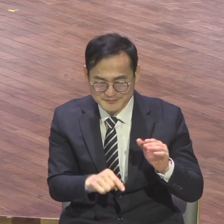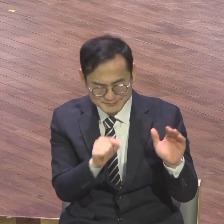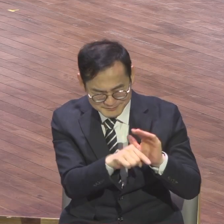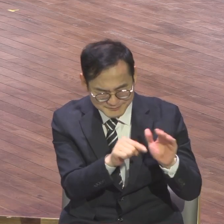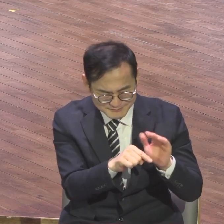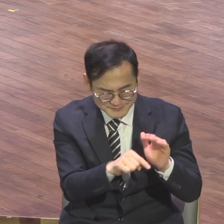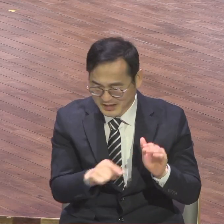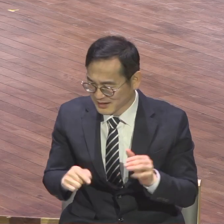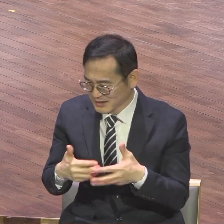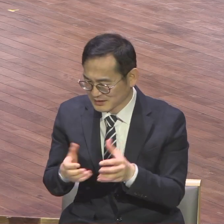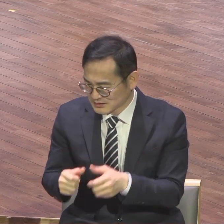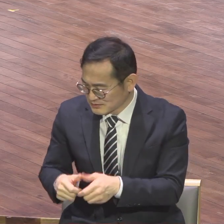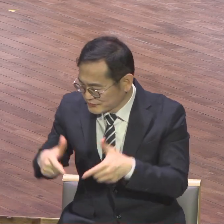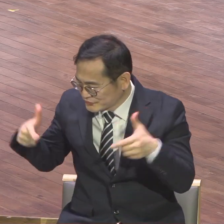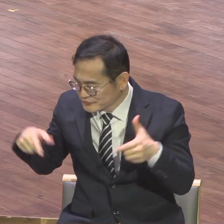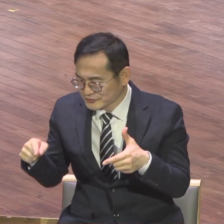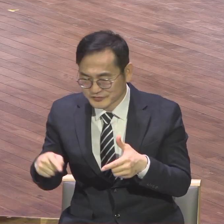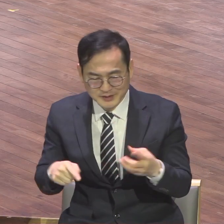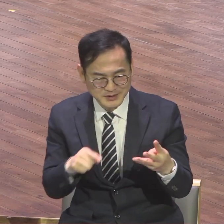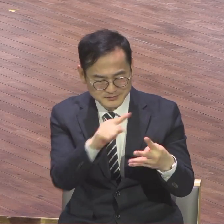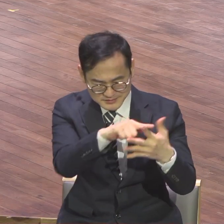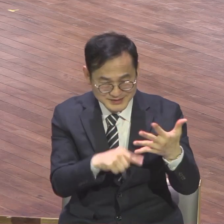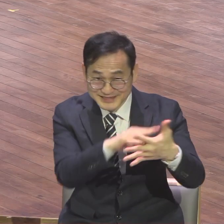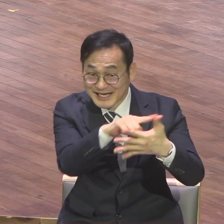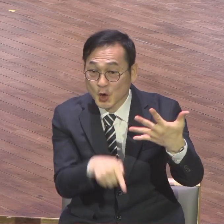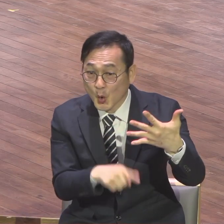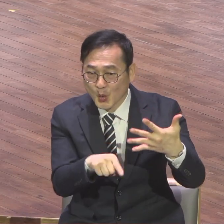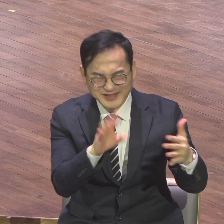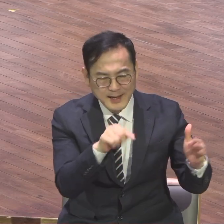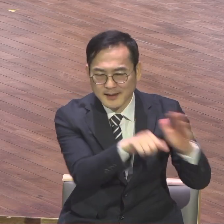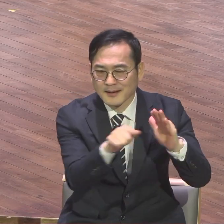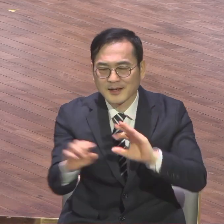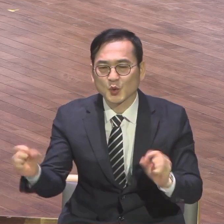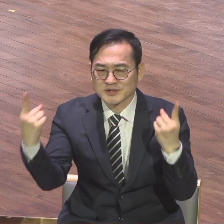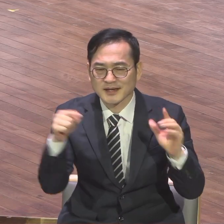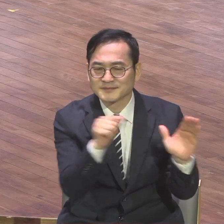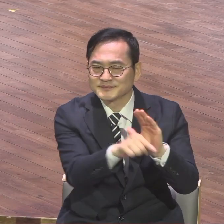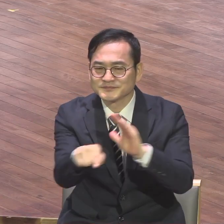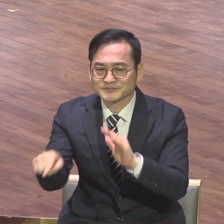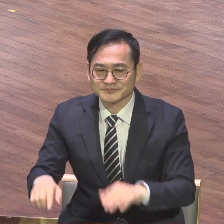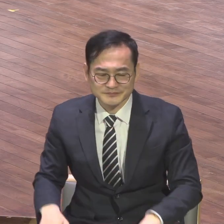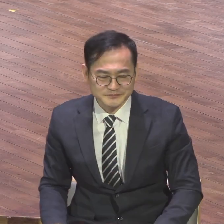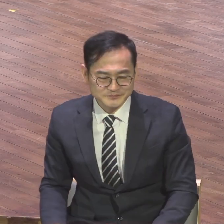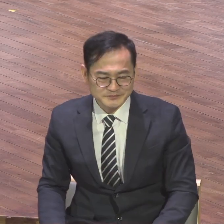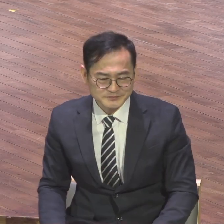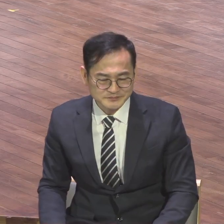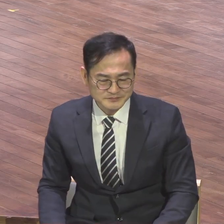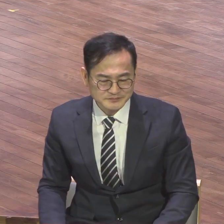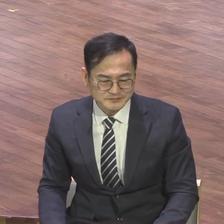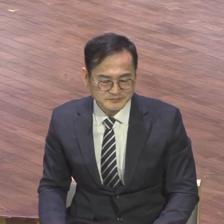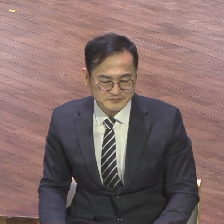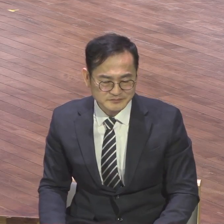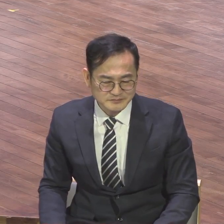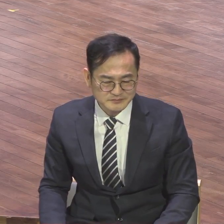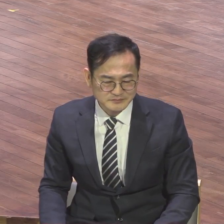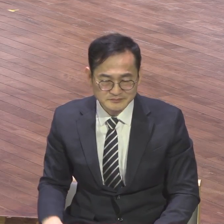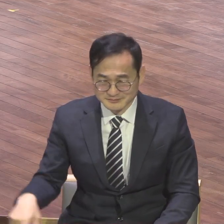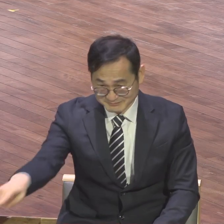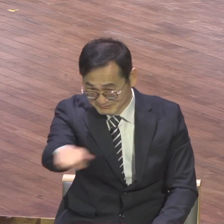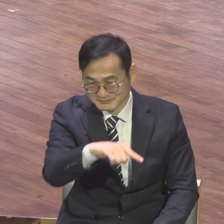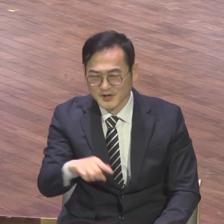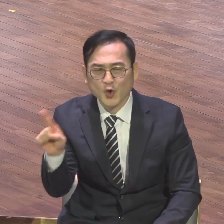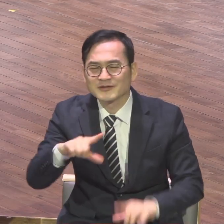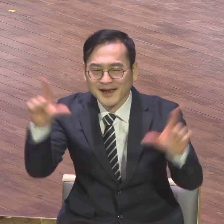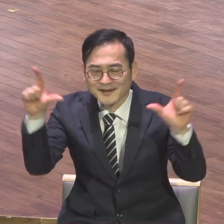토요일마다 했는데 한 분은요 해운대 경찰서 가서 유치장 전도하는데 100% 다 영접하더라고. 당신들은